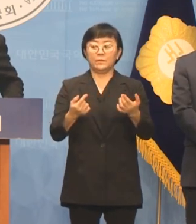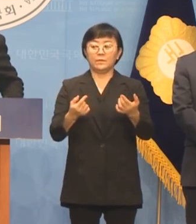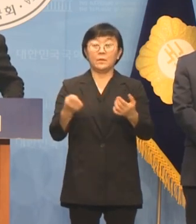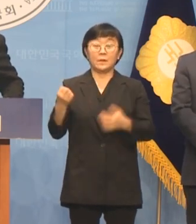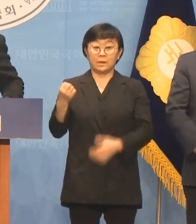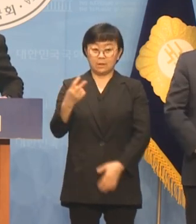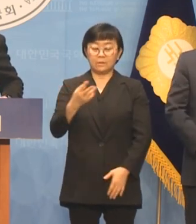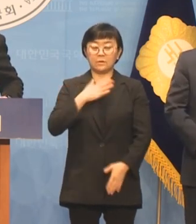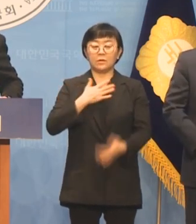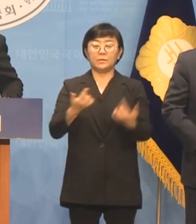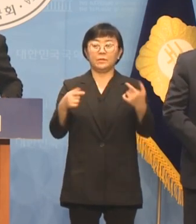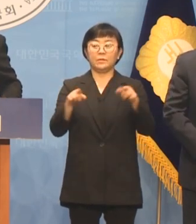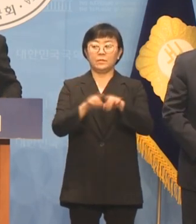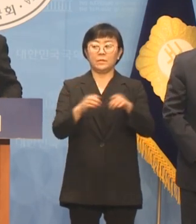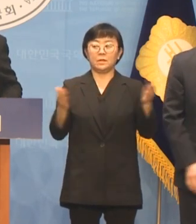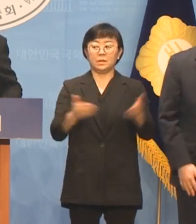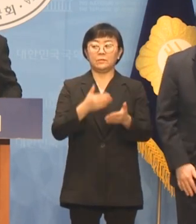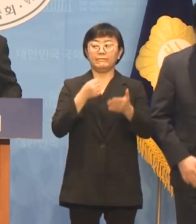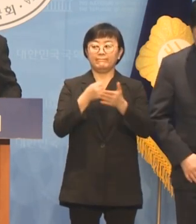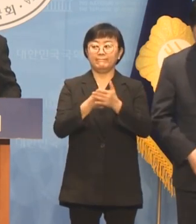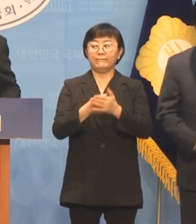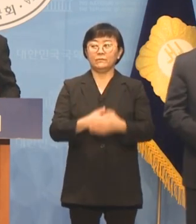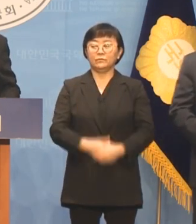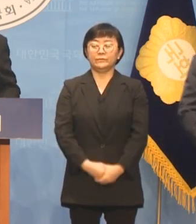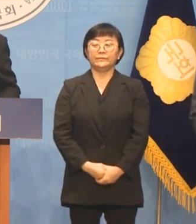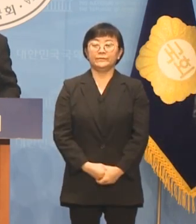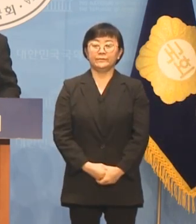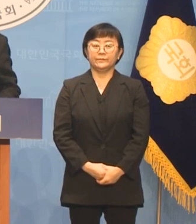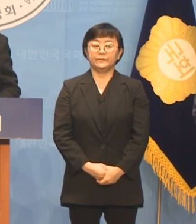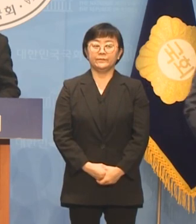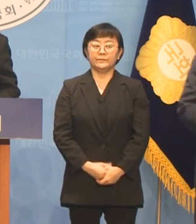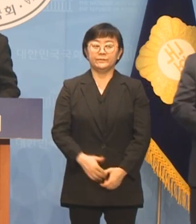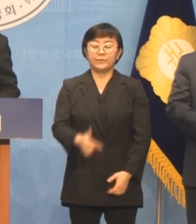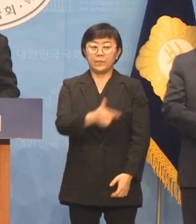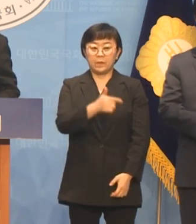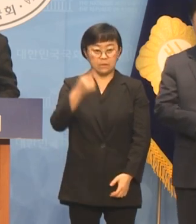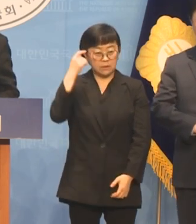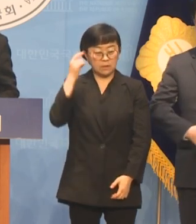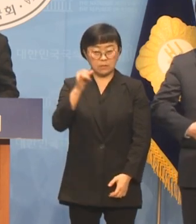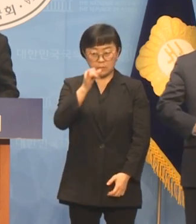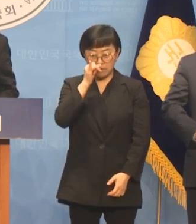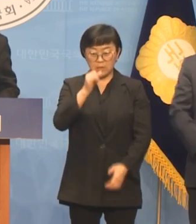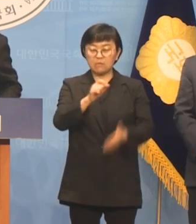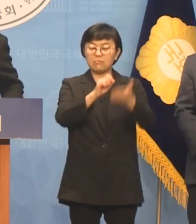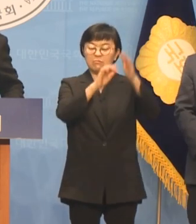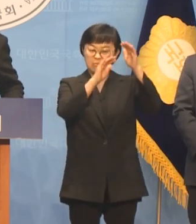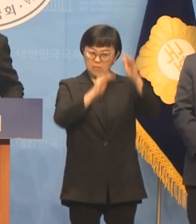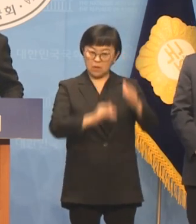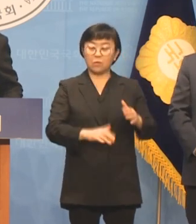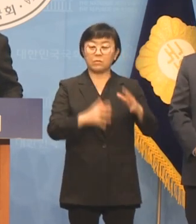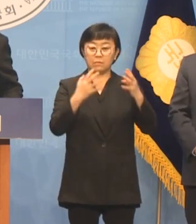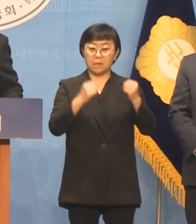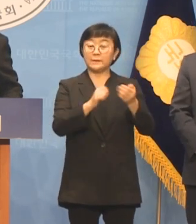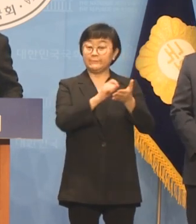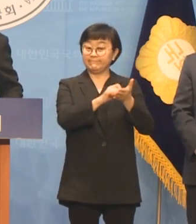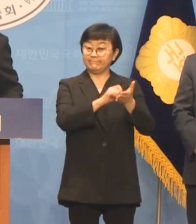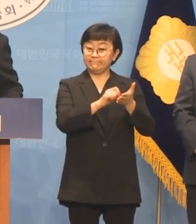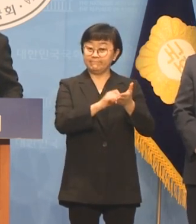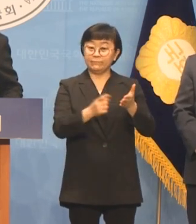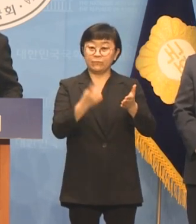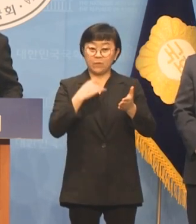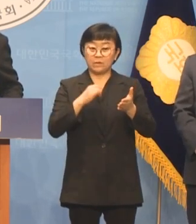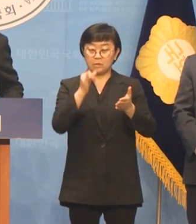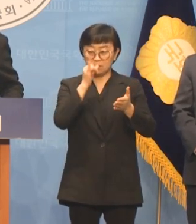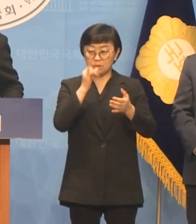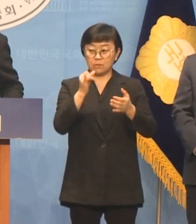다시 저와 함께 일하시기로 했습니다. 굉장히 소신 있는 칼럼들을 많이 써서 화제를